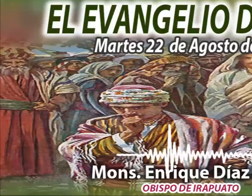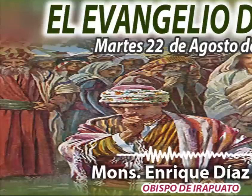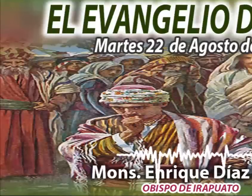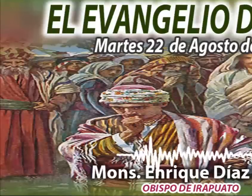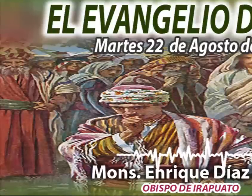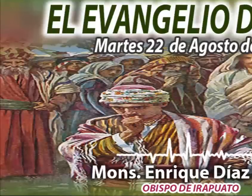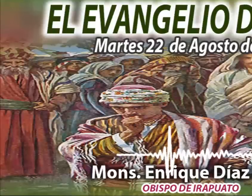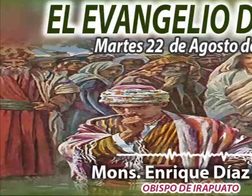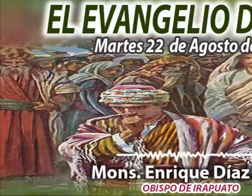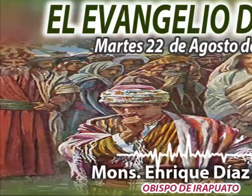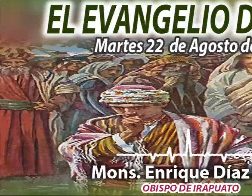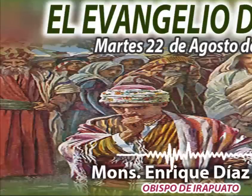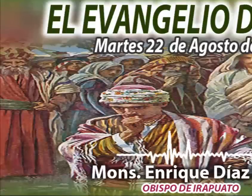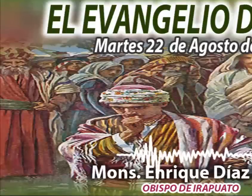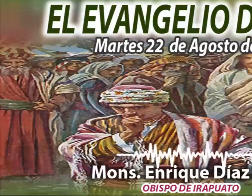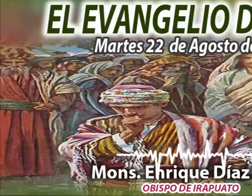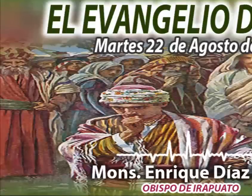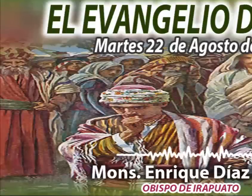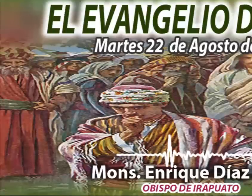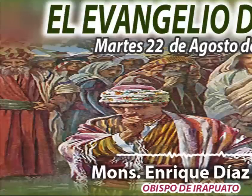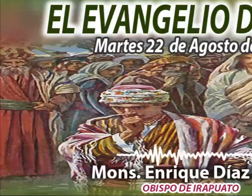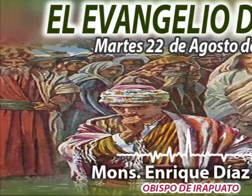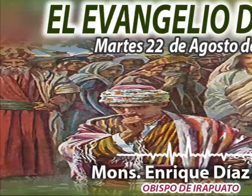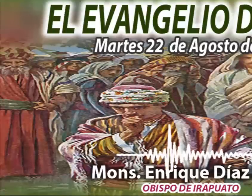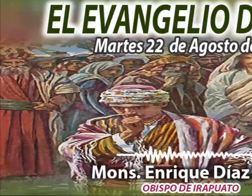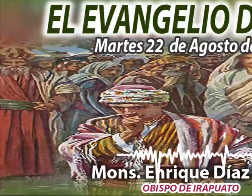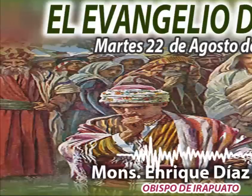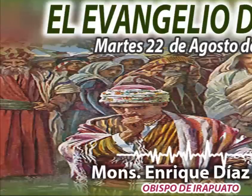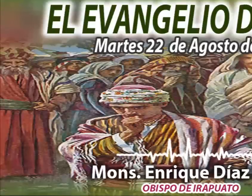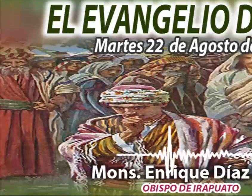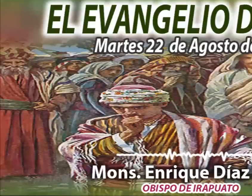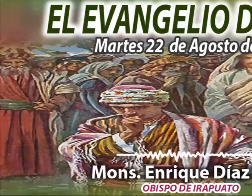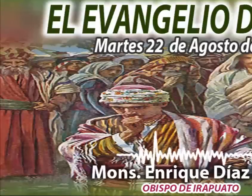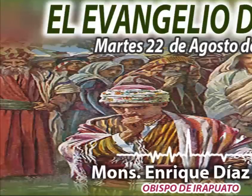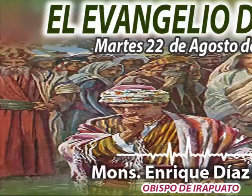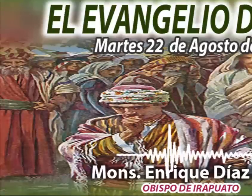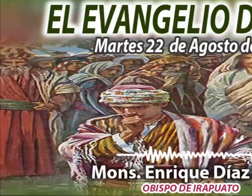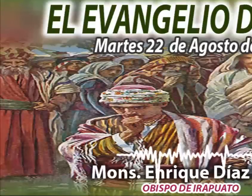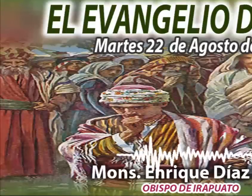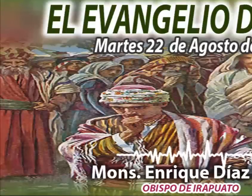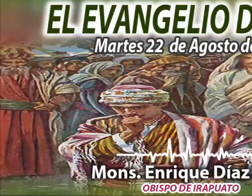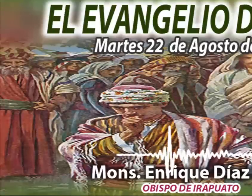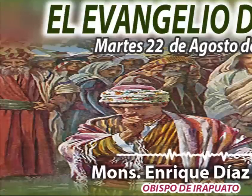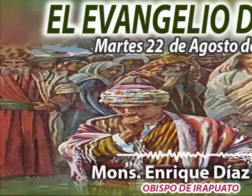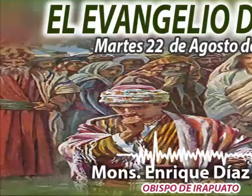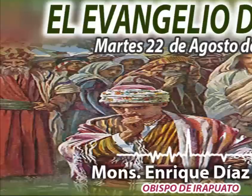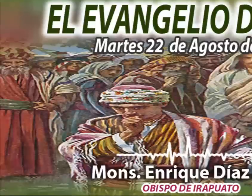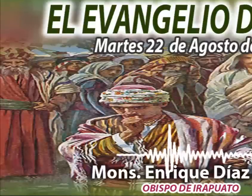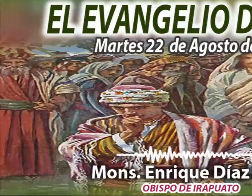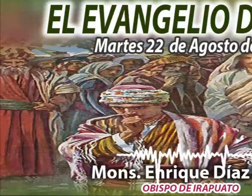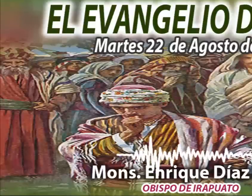El Evangelio del Día, en voz de Monseñor Enrique Díaz, a través de Radio María, voz